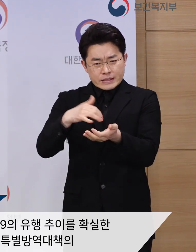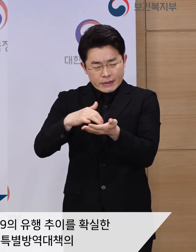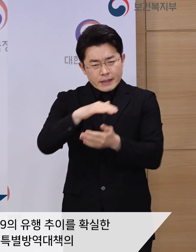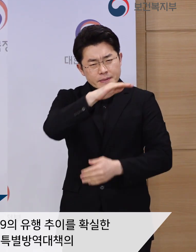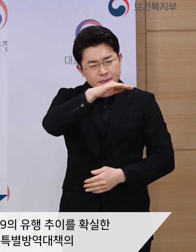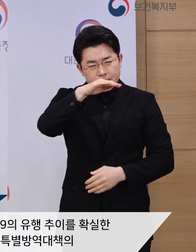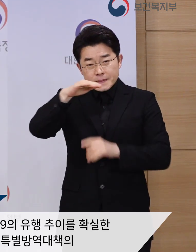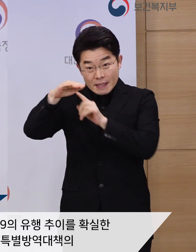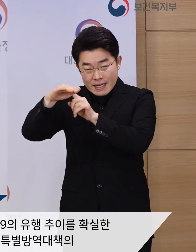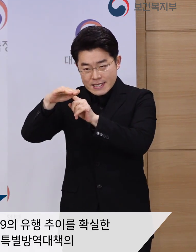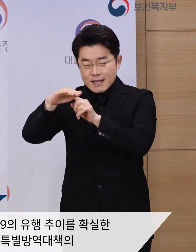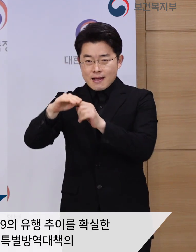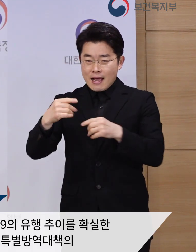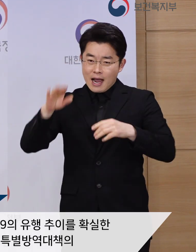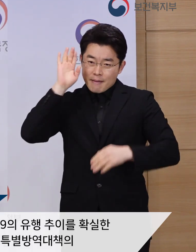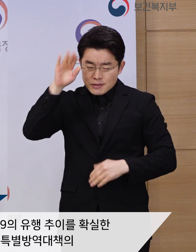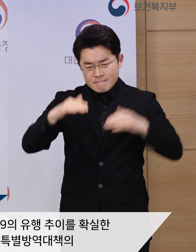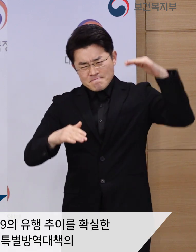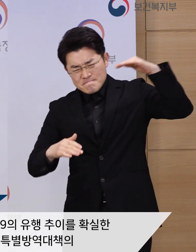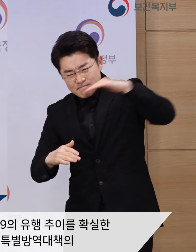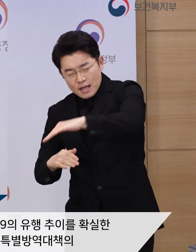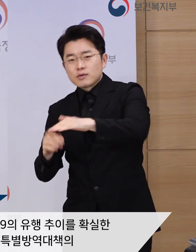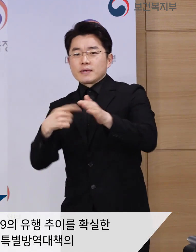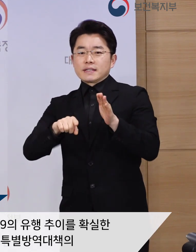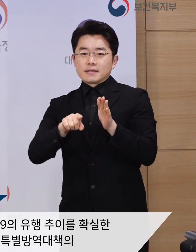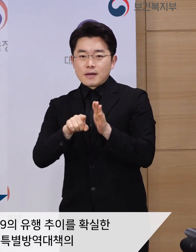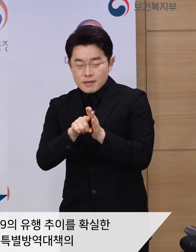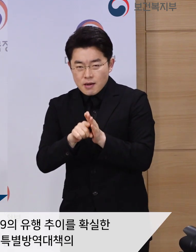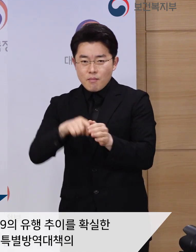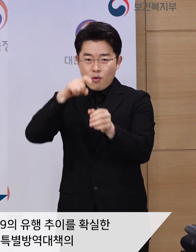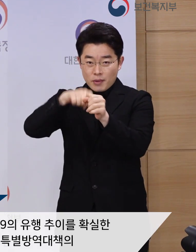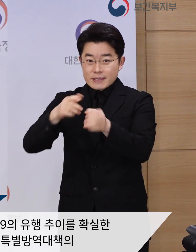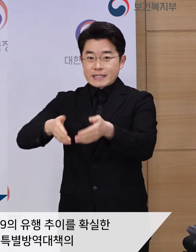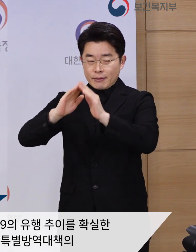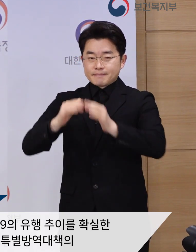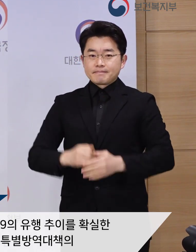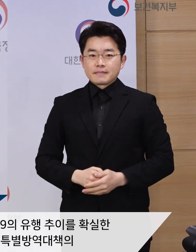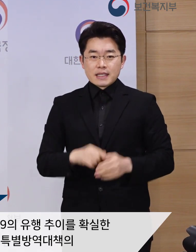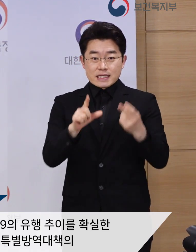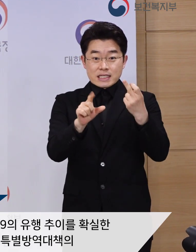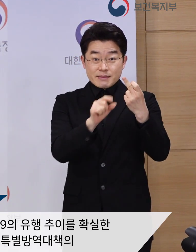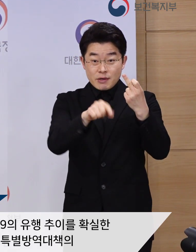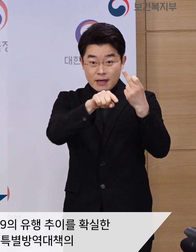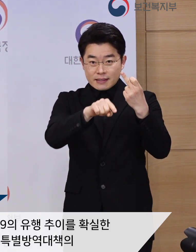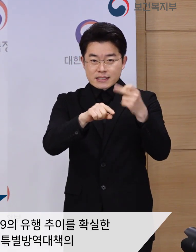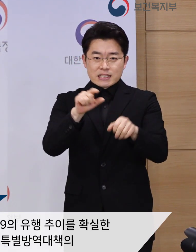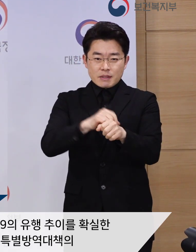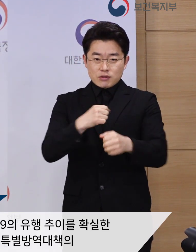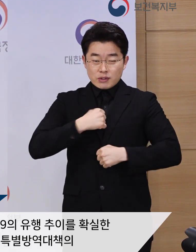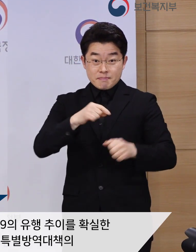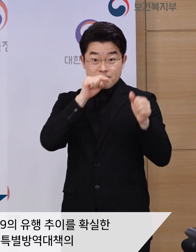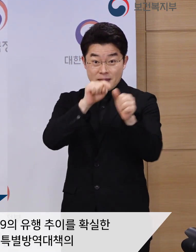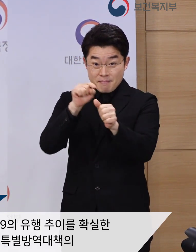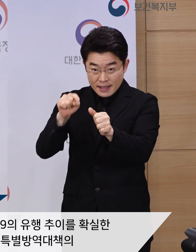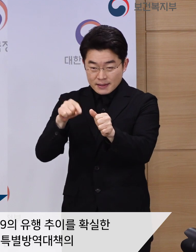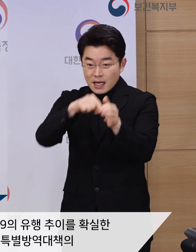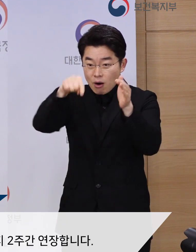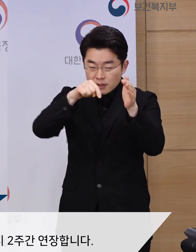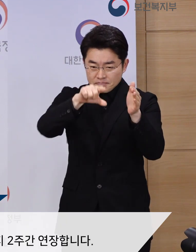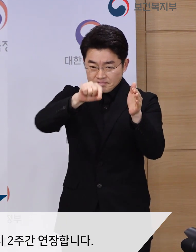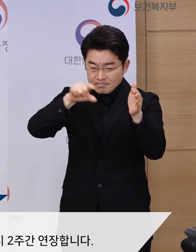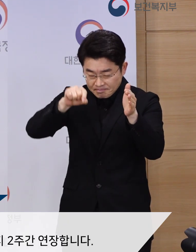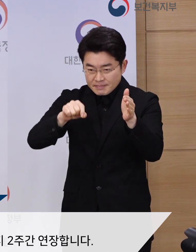국면에 들어간 코로나19의 유행 추이를 확실한 감소세로 반전시킨다는 목표를 세우고 연말연시 특별